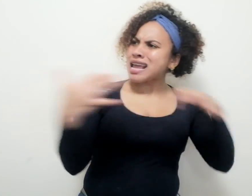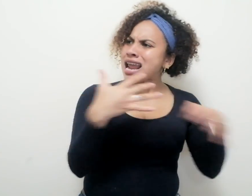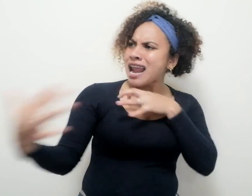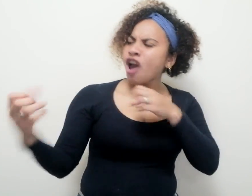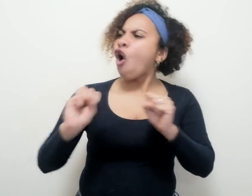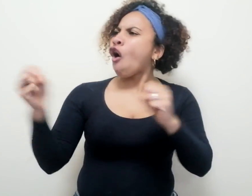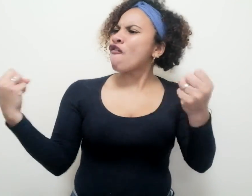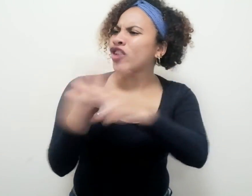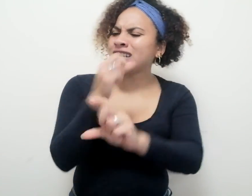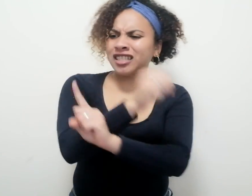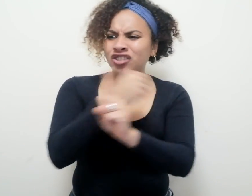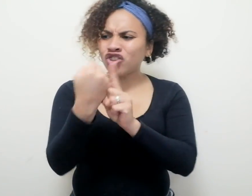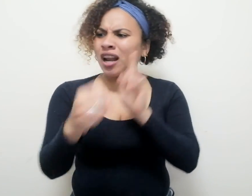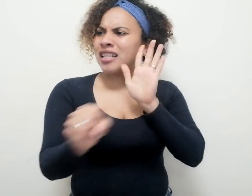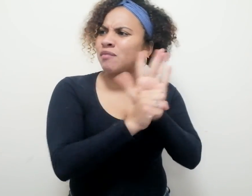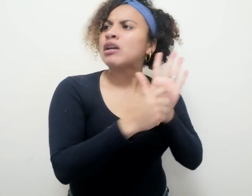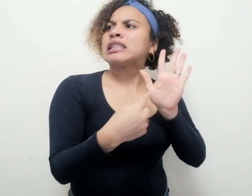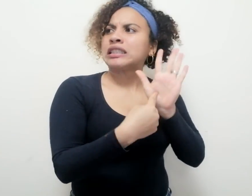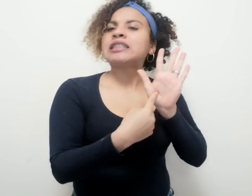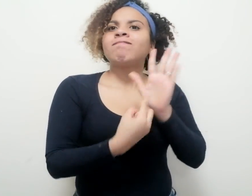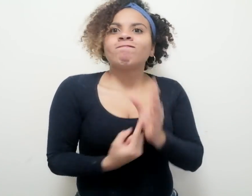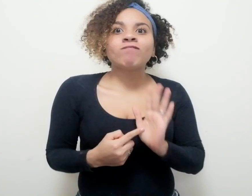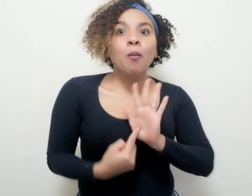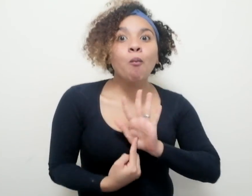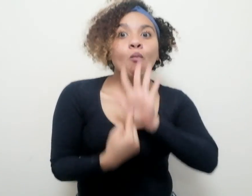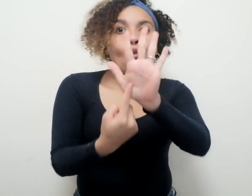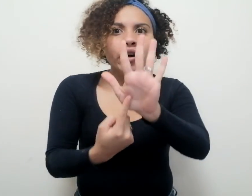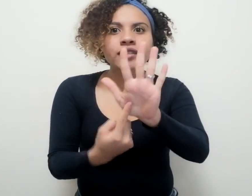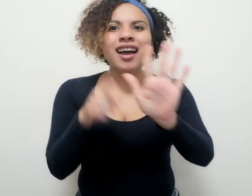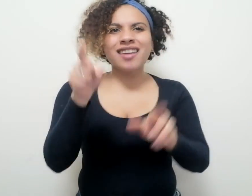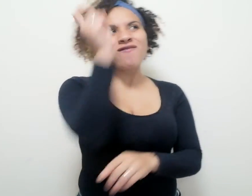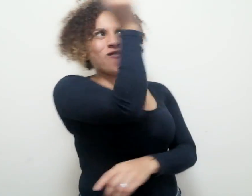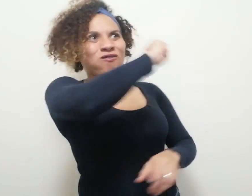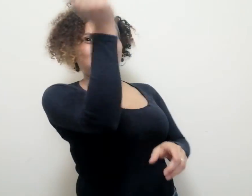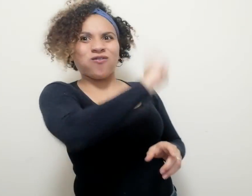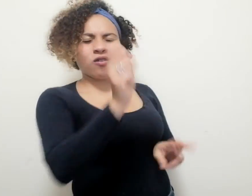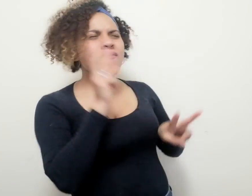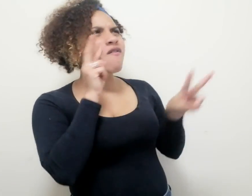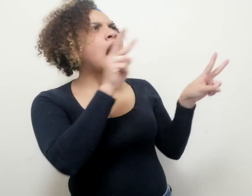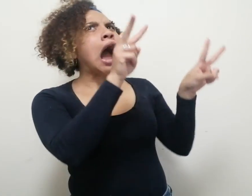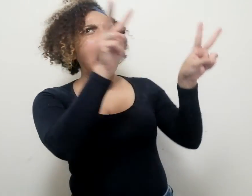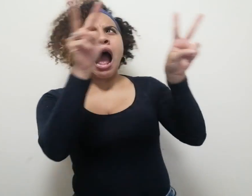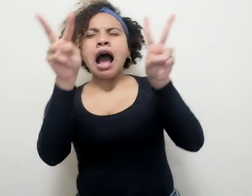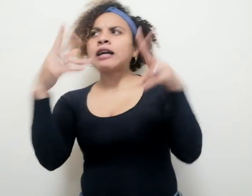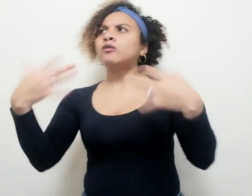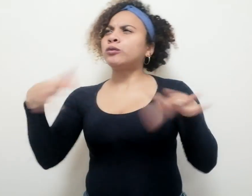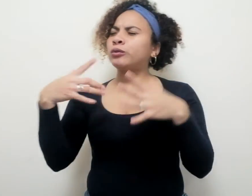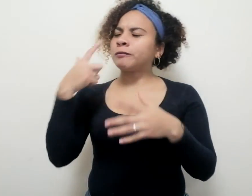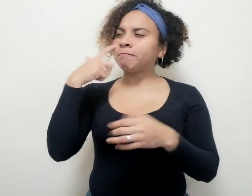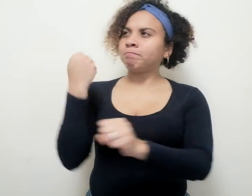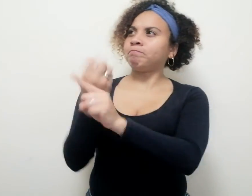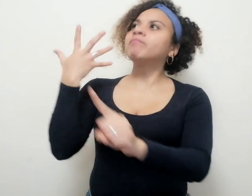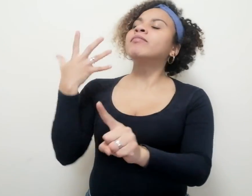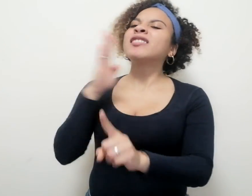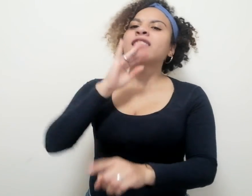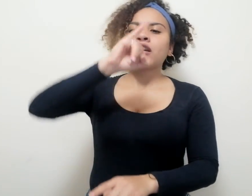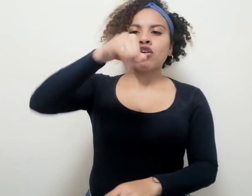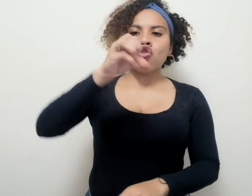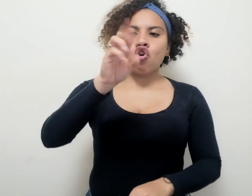social y simbólica que se expresa en los grafitis que llaman la atención de Jorge Enrique